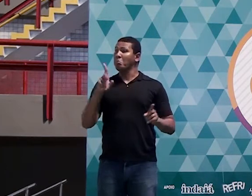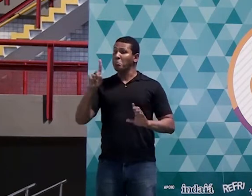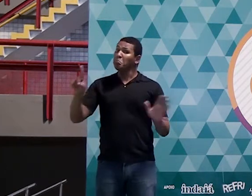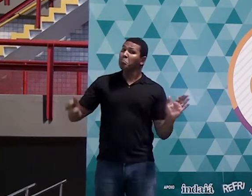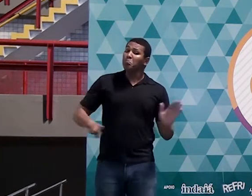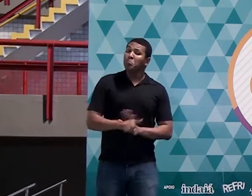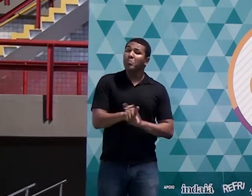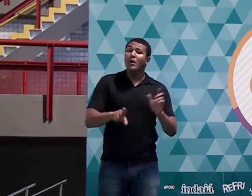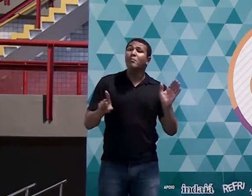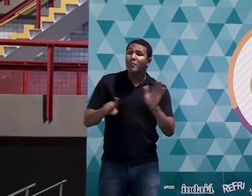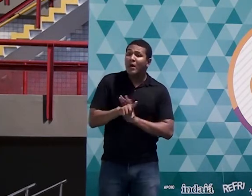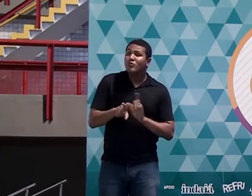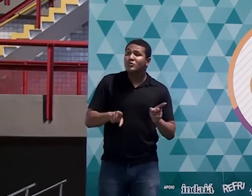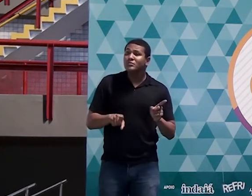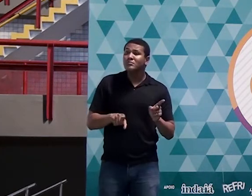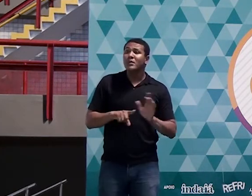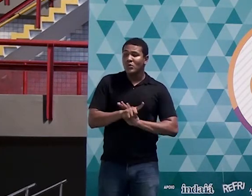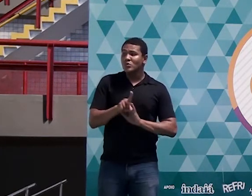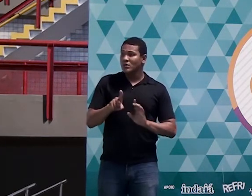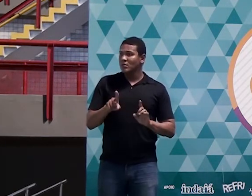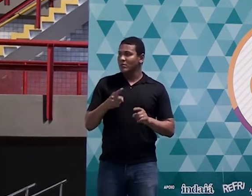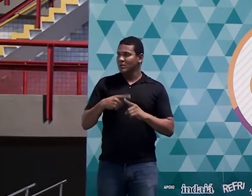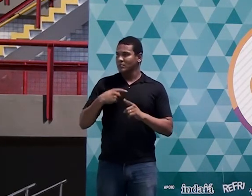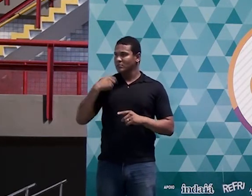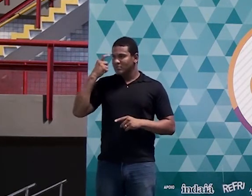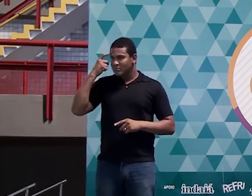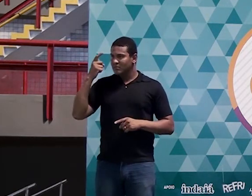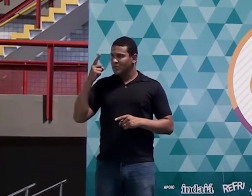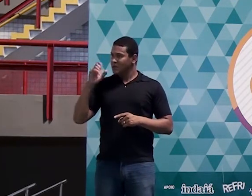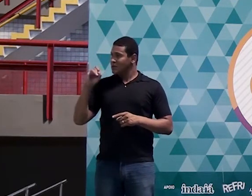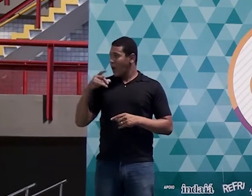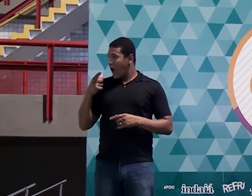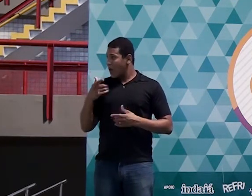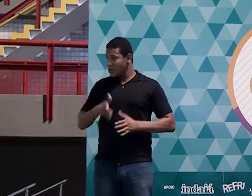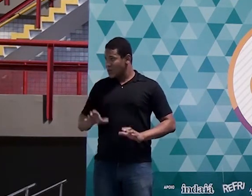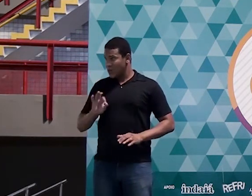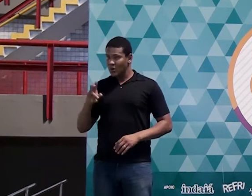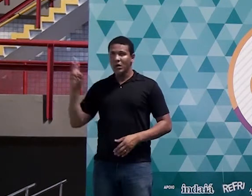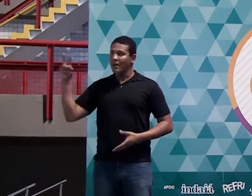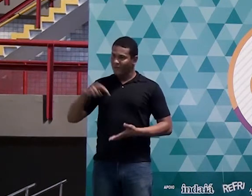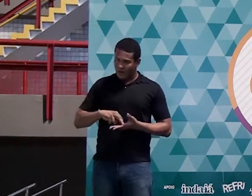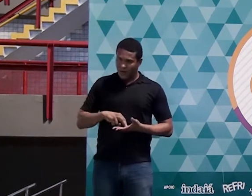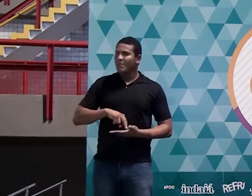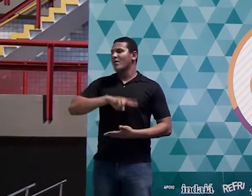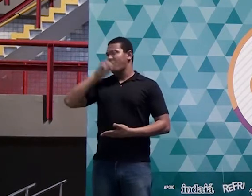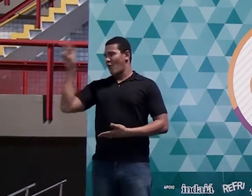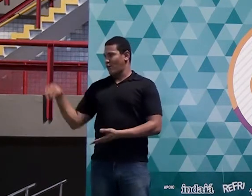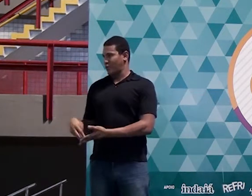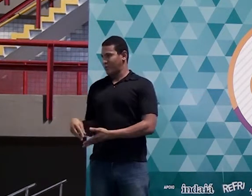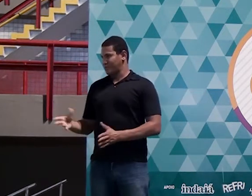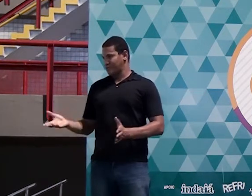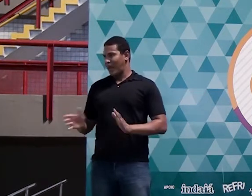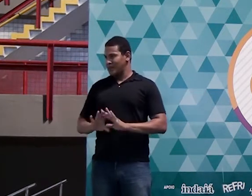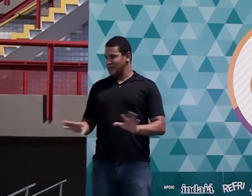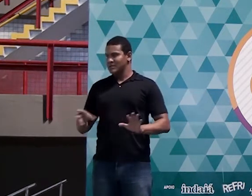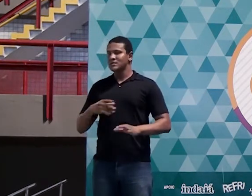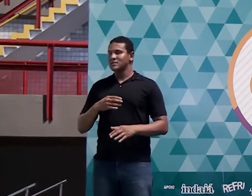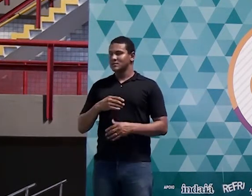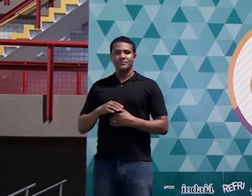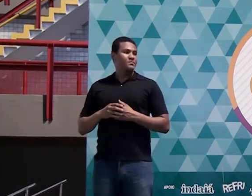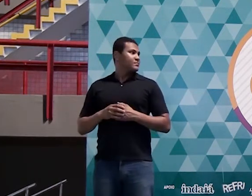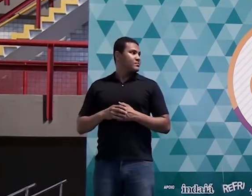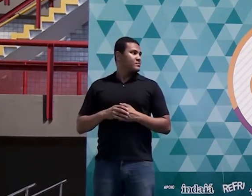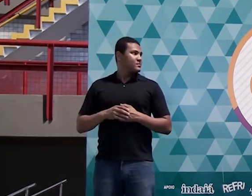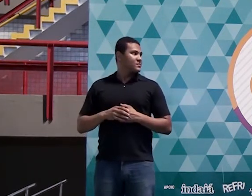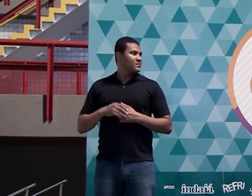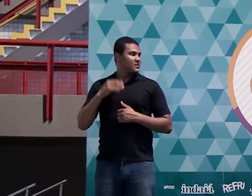cearense, mas já veio aqui, tá? Normando, boa tarde, tudo bem? Você está bem? Tudo tranquilo? Vamos lá. Banalidade. Oh, mudou, o